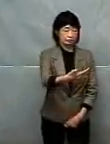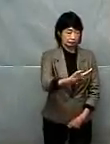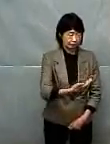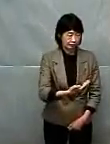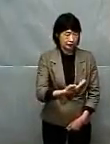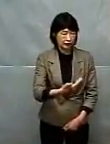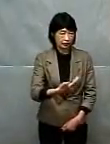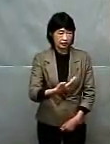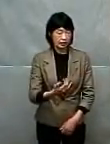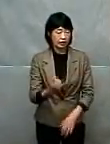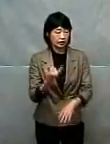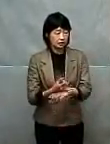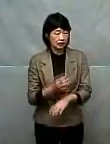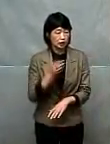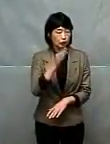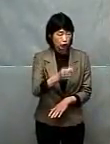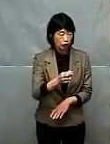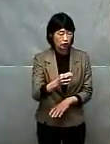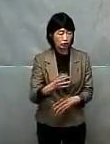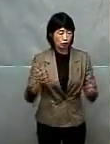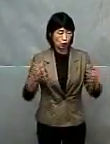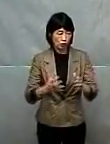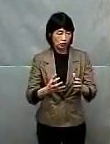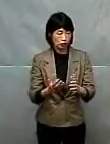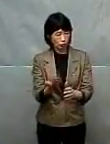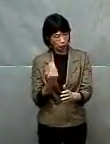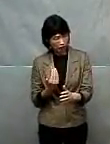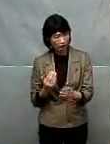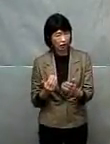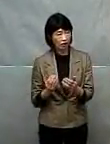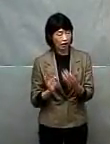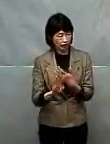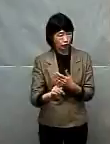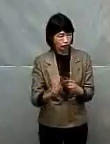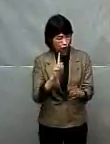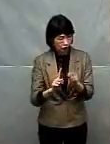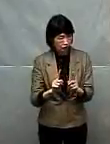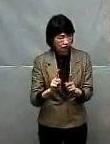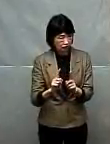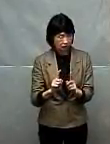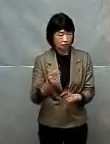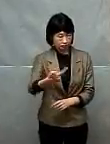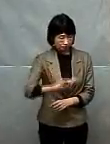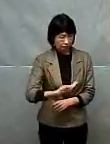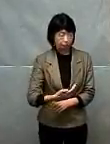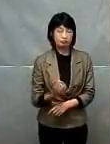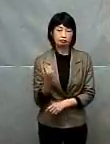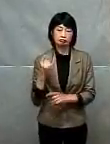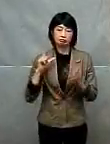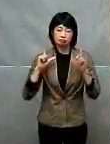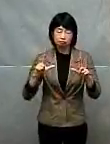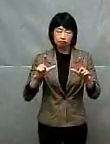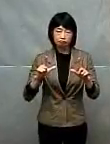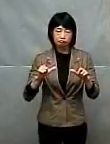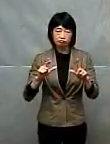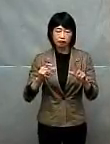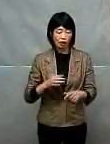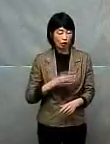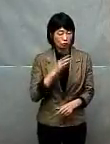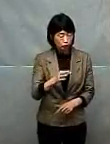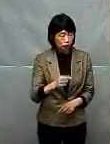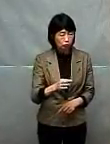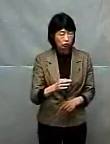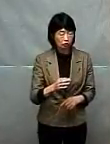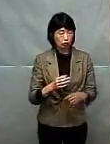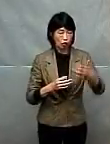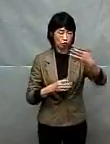合の前なのか後なのかということなんですけども、 その振り込んだのがだから9月と日付になっているので